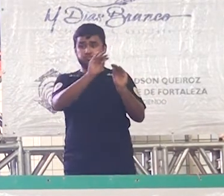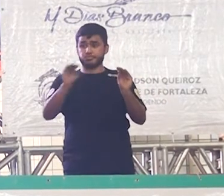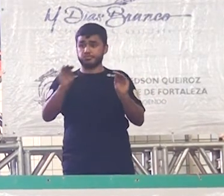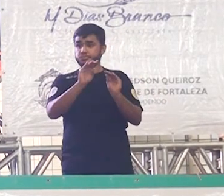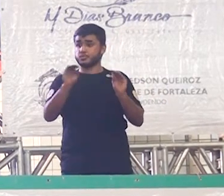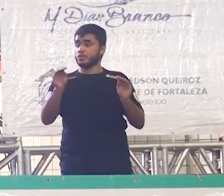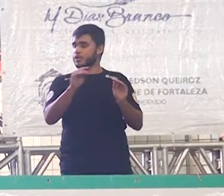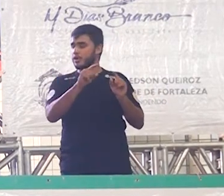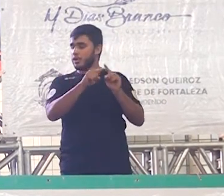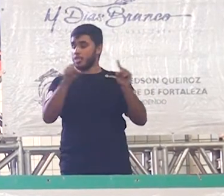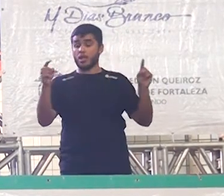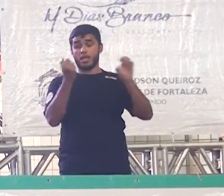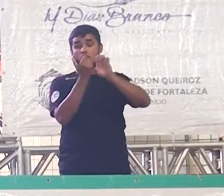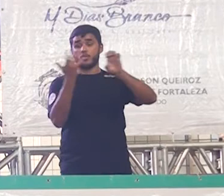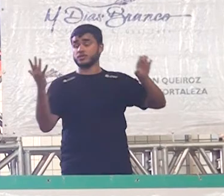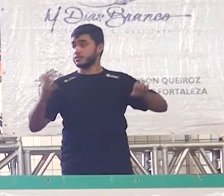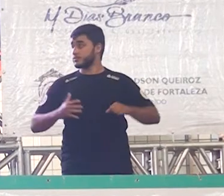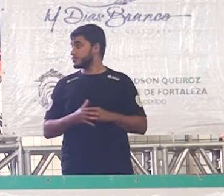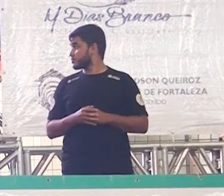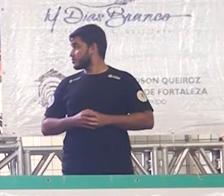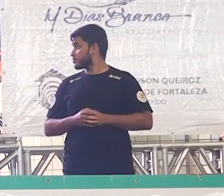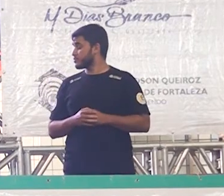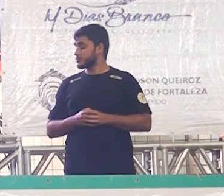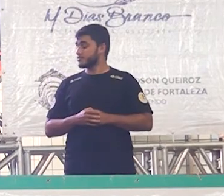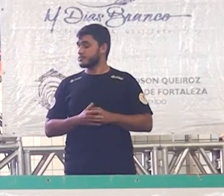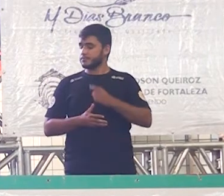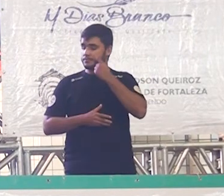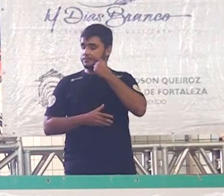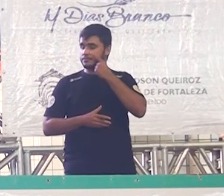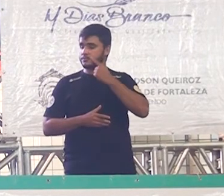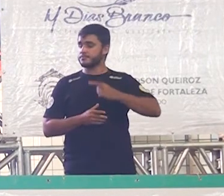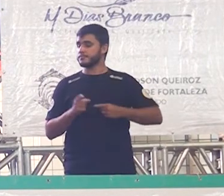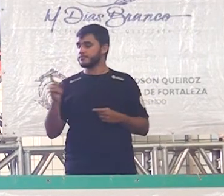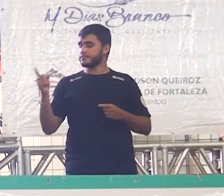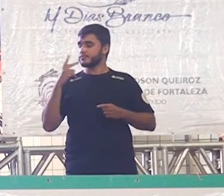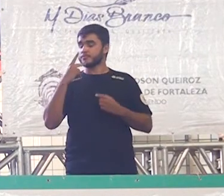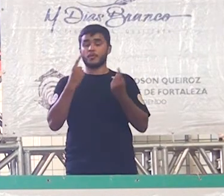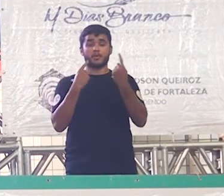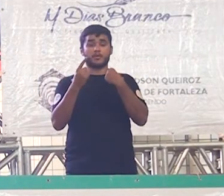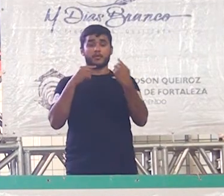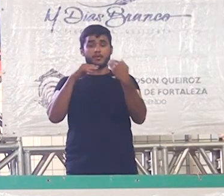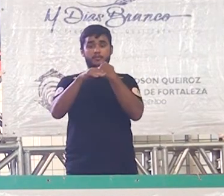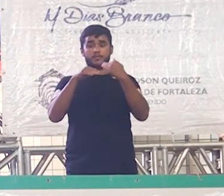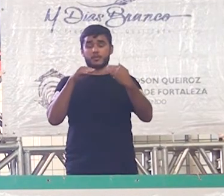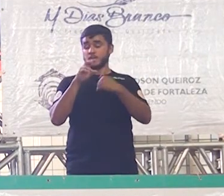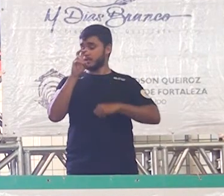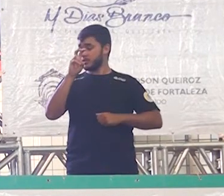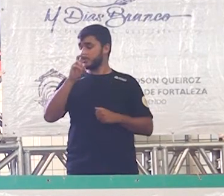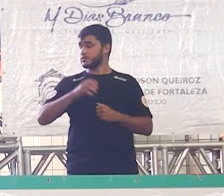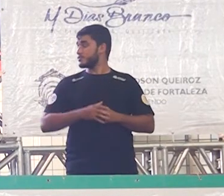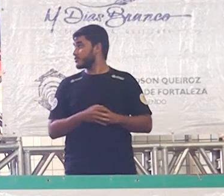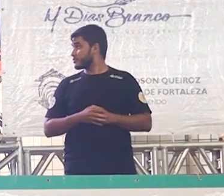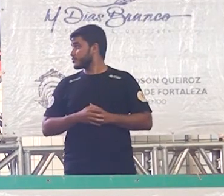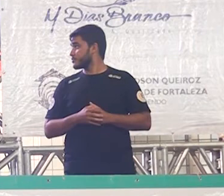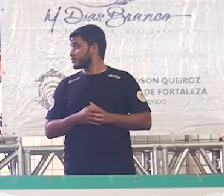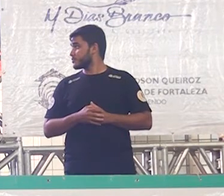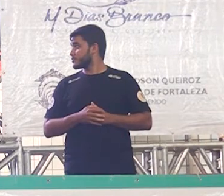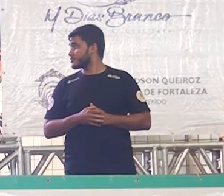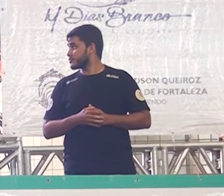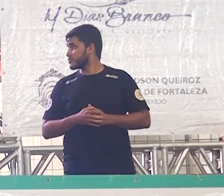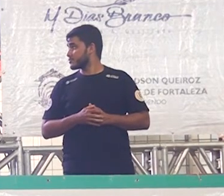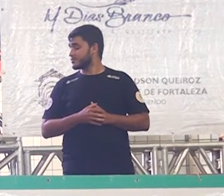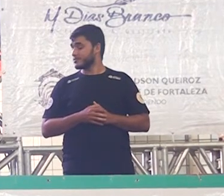veículos que a gente tinha? Primeira parte do gráfico, nós tínhamos 5 veículos, depois disso, 15 veículos,